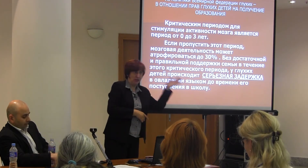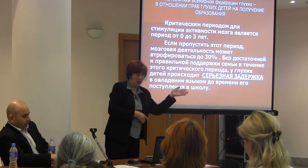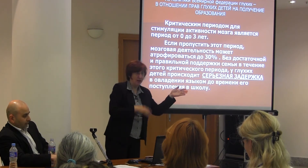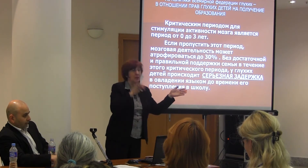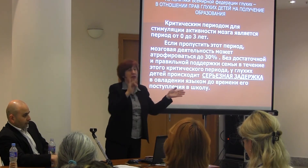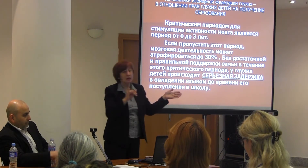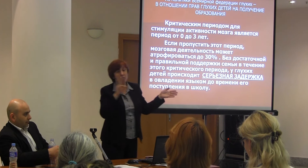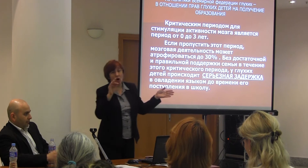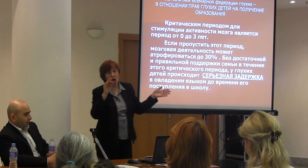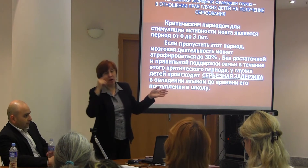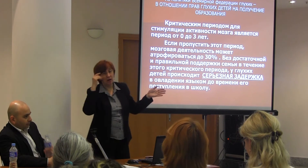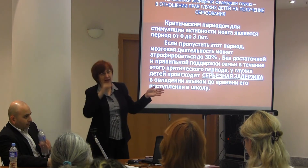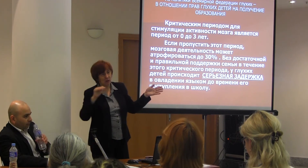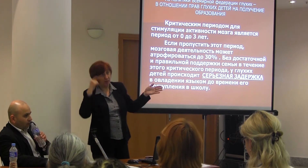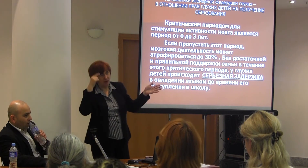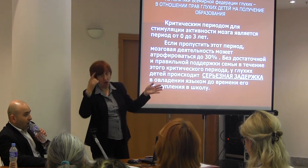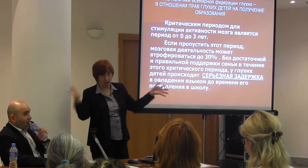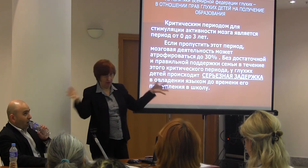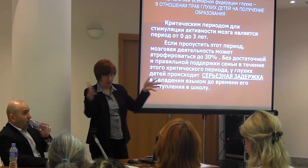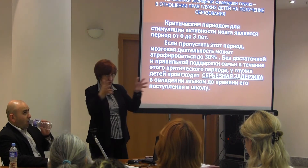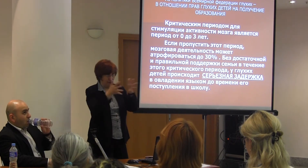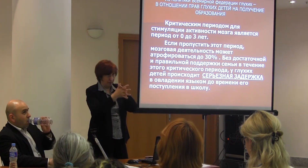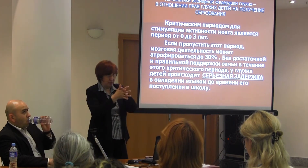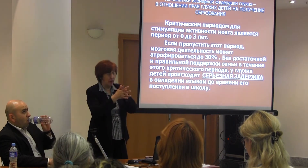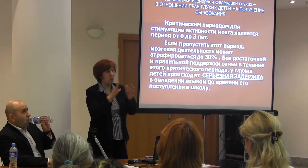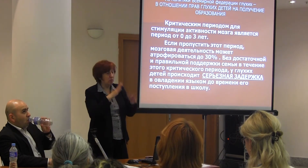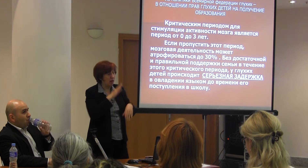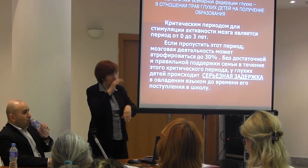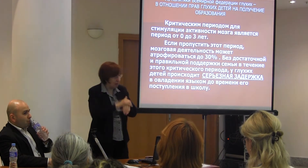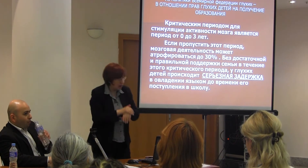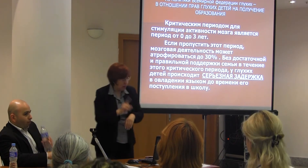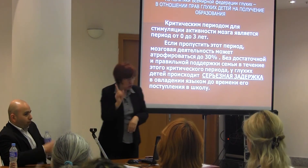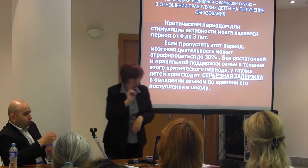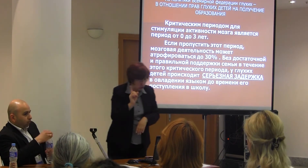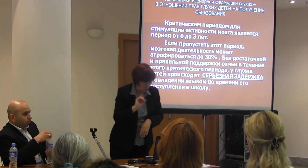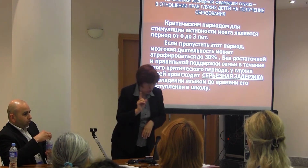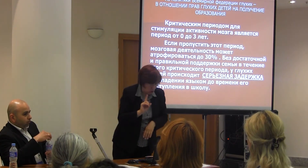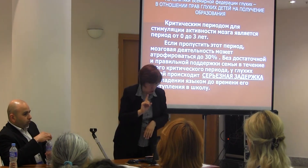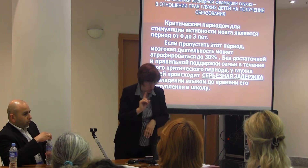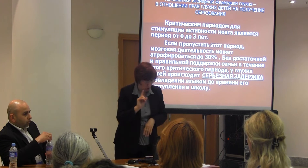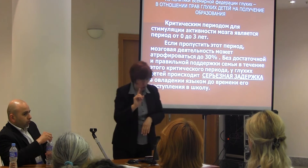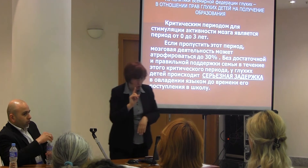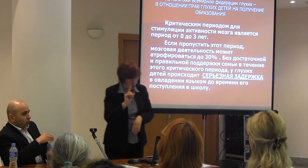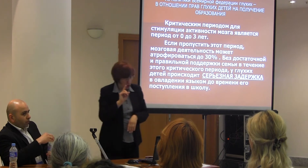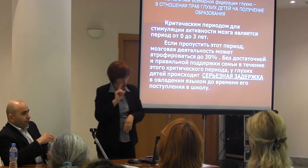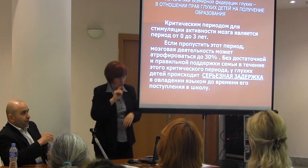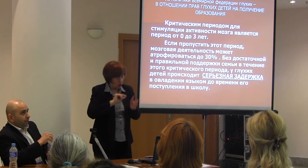современные исследования физиологии мозга и по детской психологии.